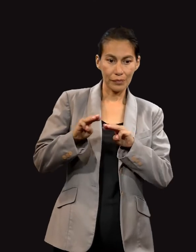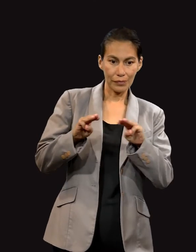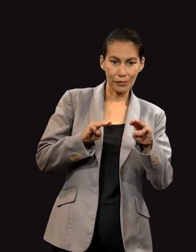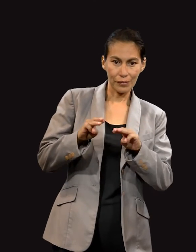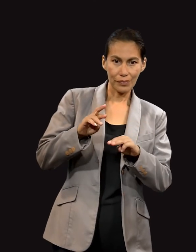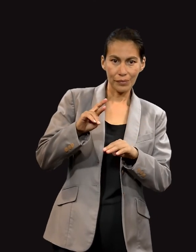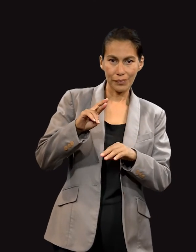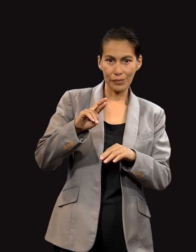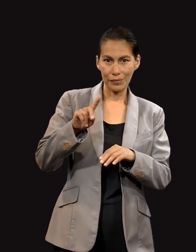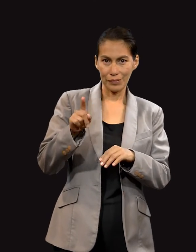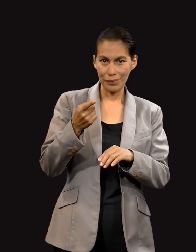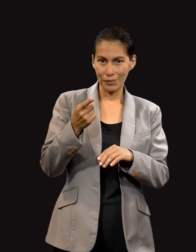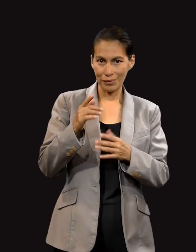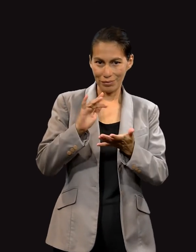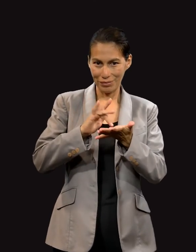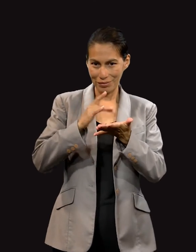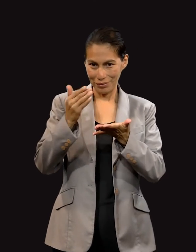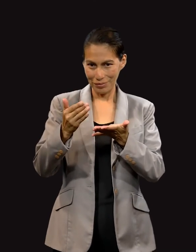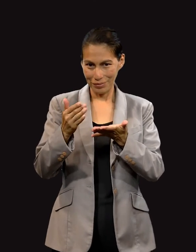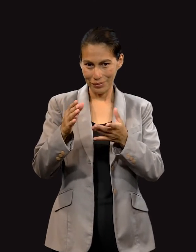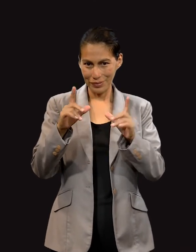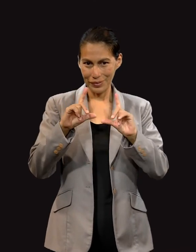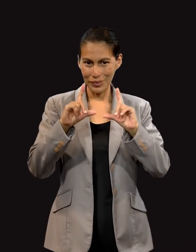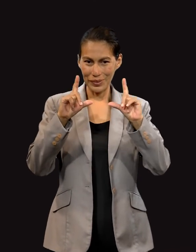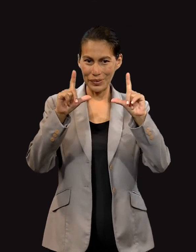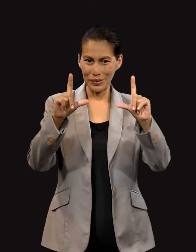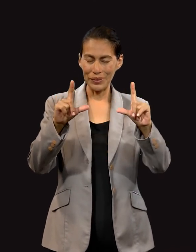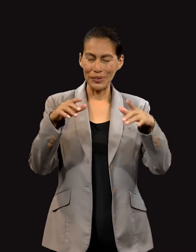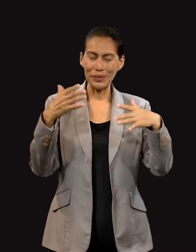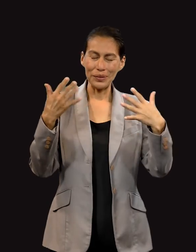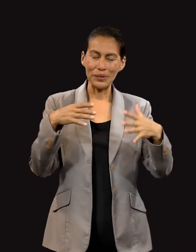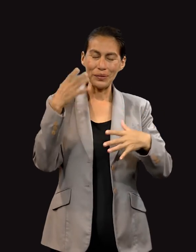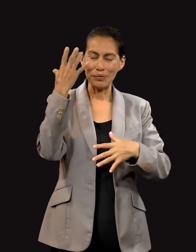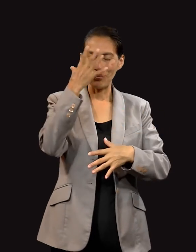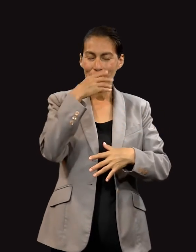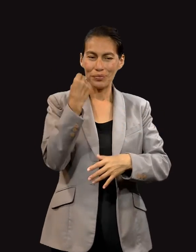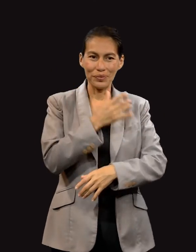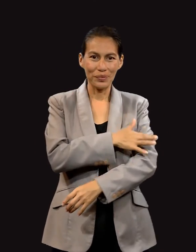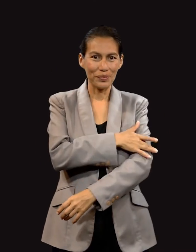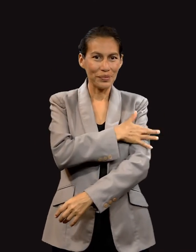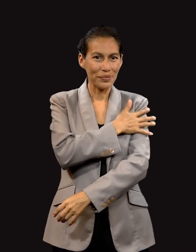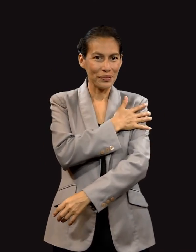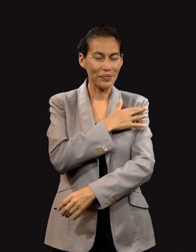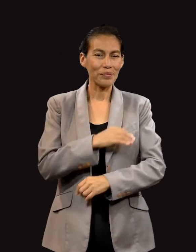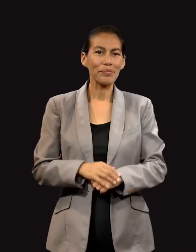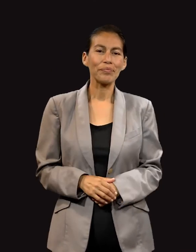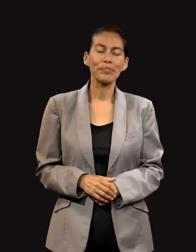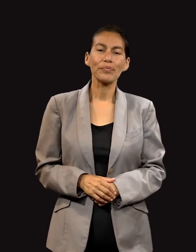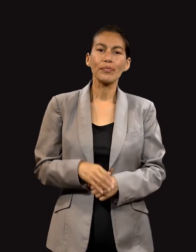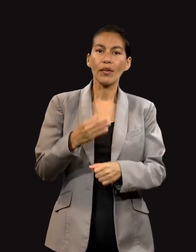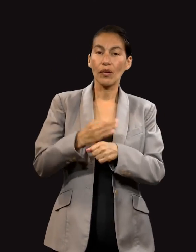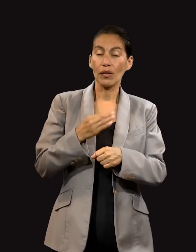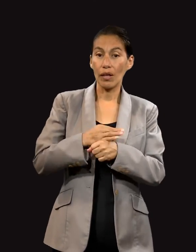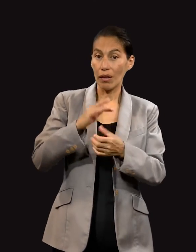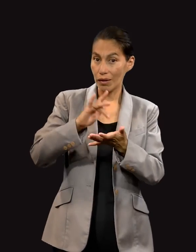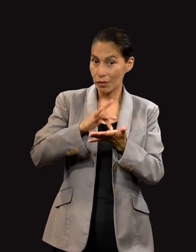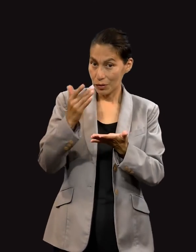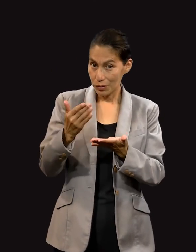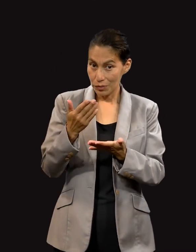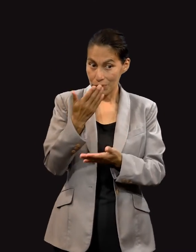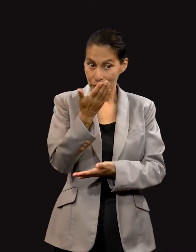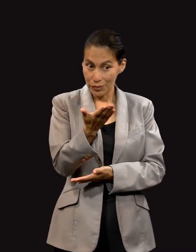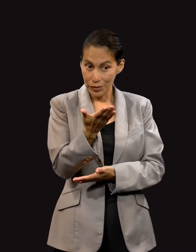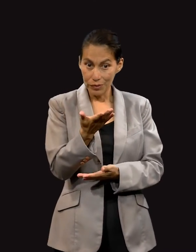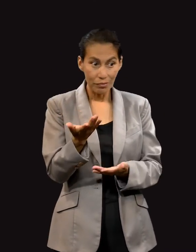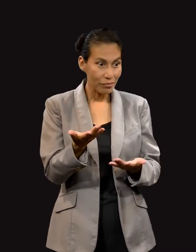Gracias a Dios por este hermoso ministerio SER, que nos ha elevado hasta el trono de Dios. Y bueno, vamos a dar